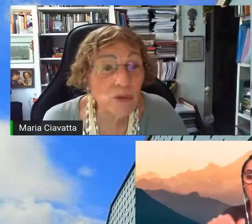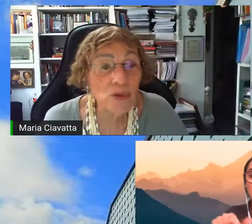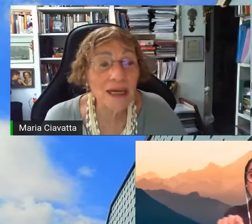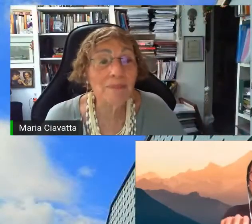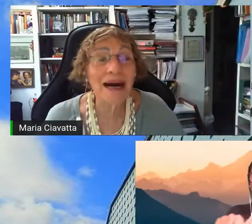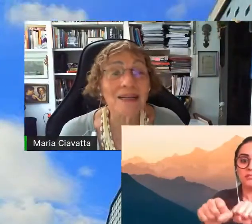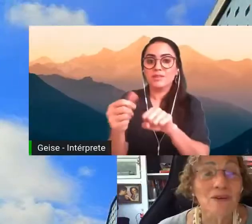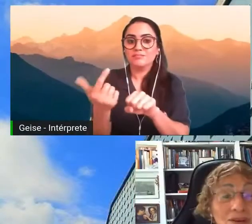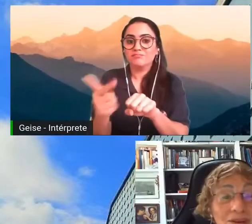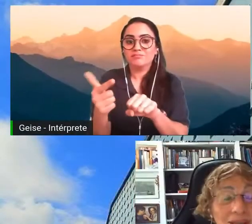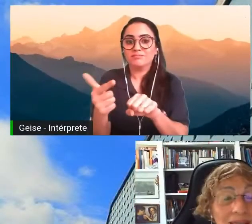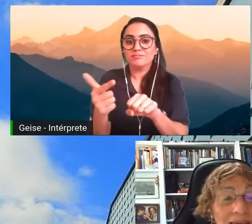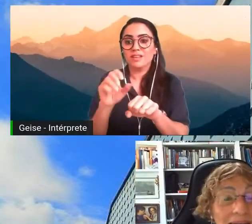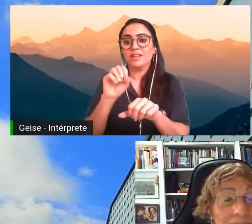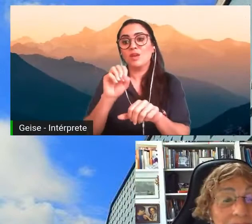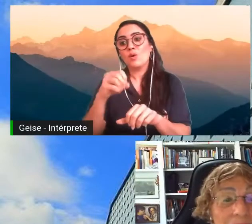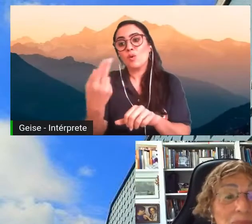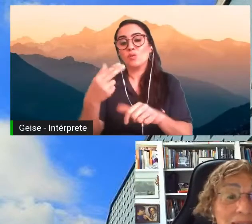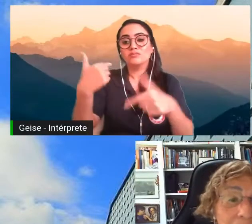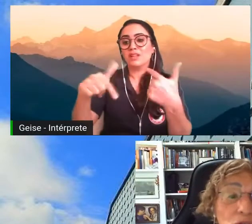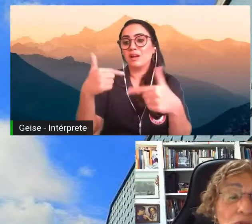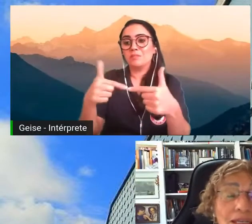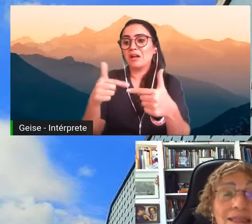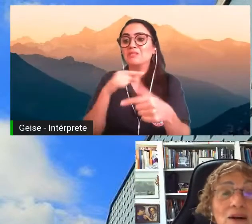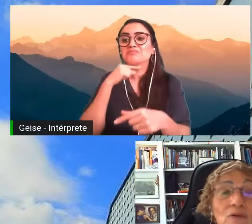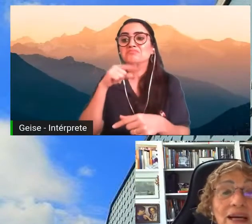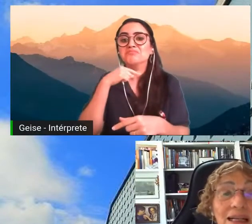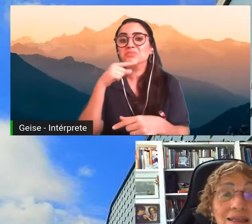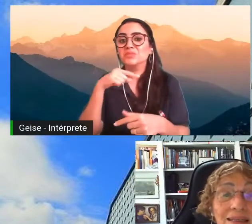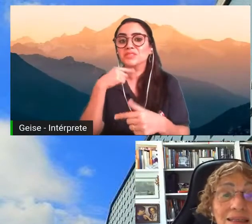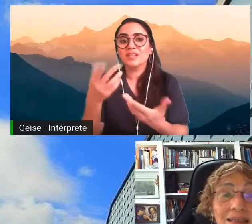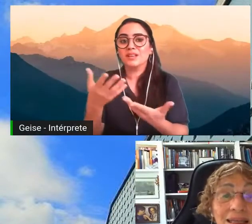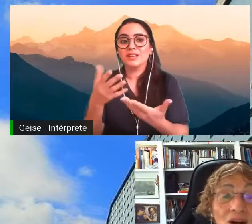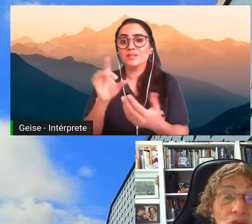lhes resta outro trabalho. Então, é preciso